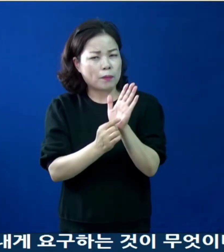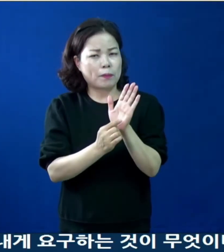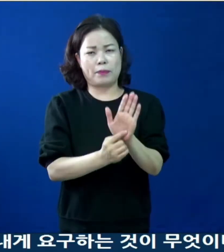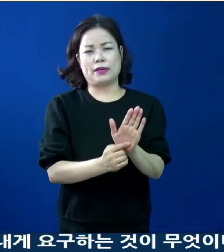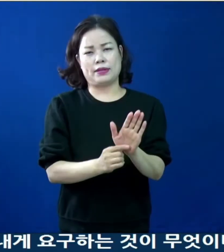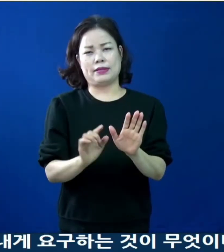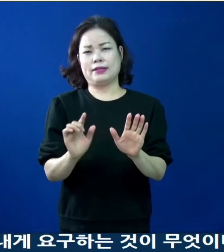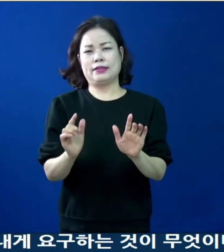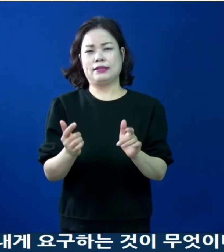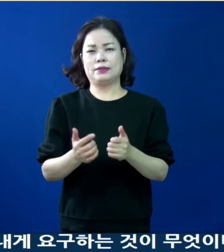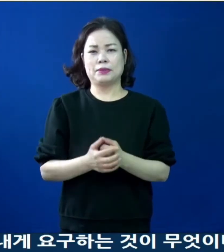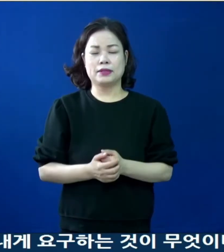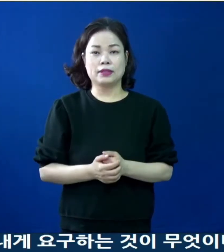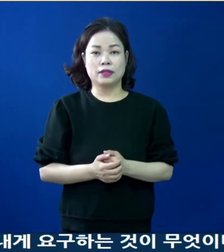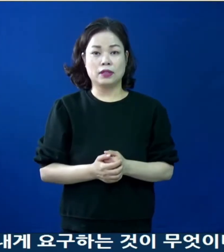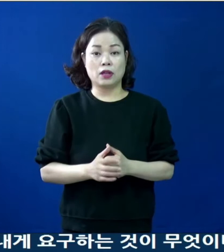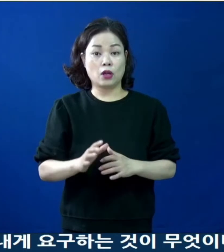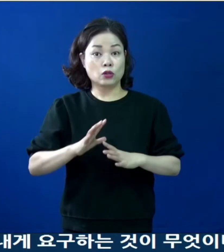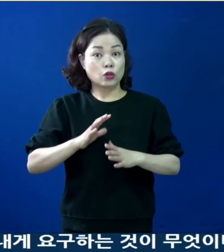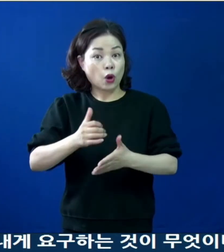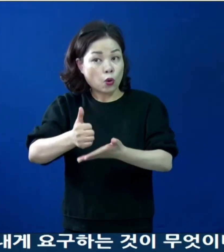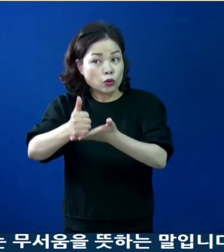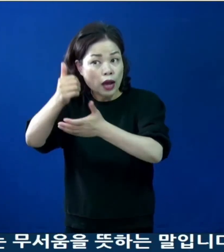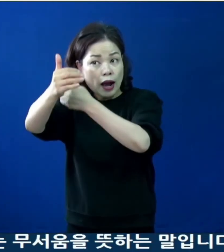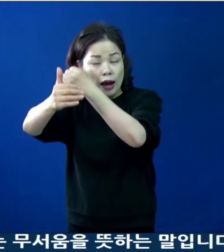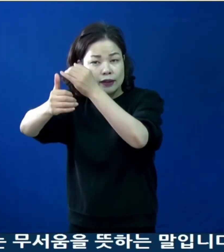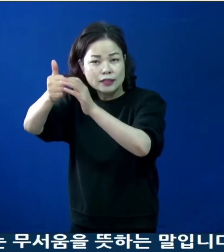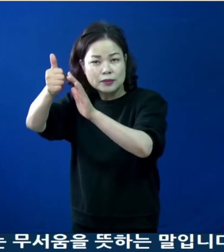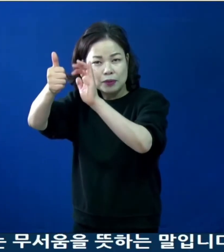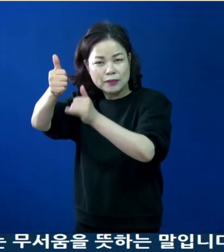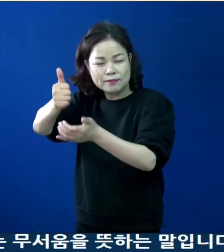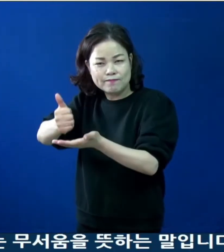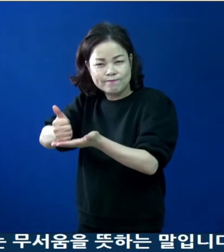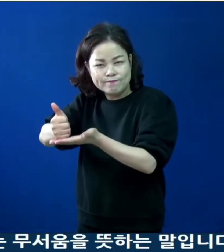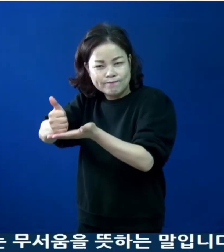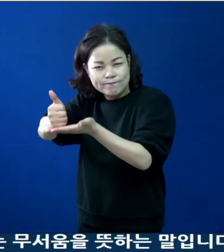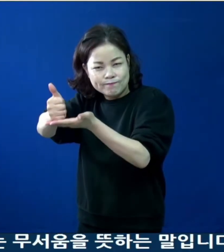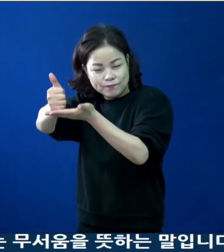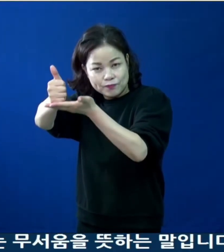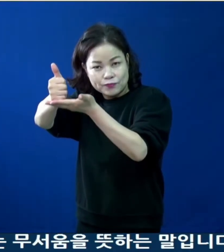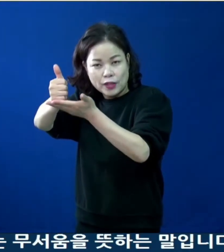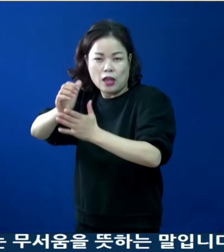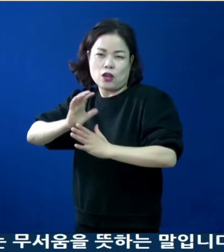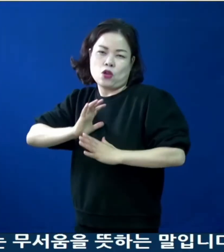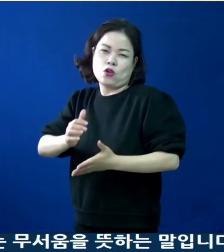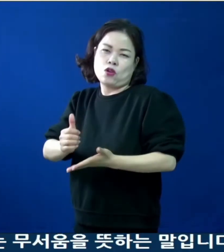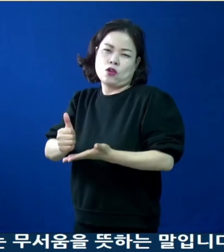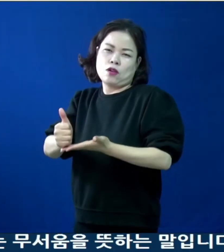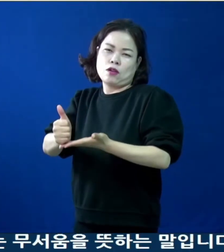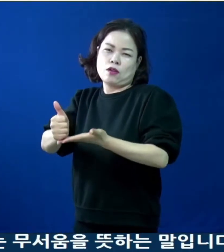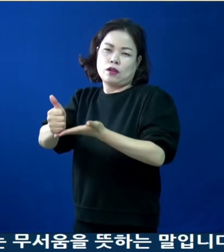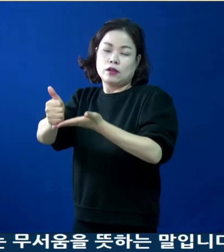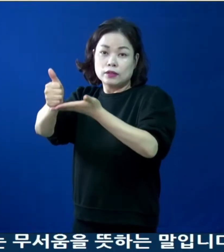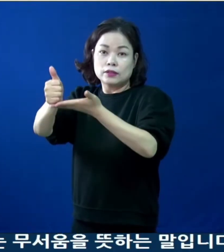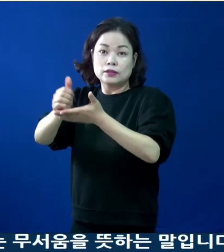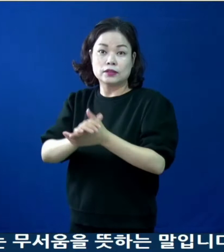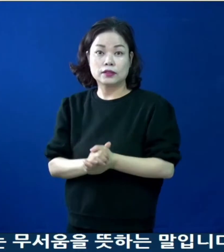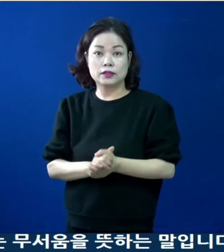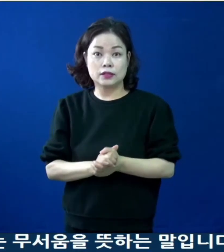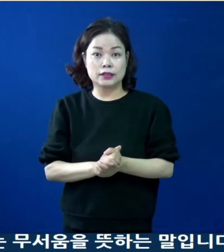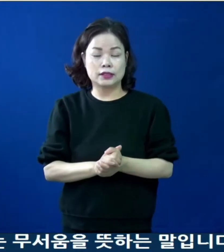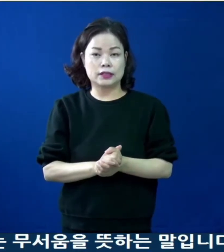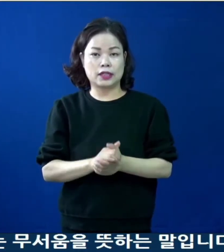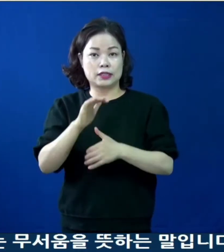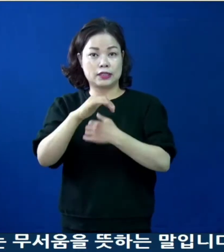없습니다. 경외라는 것은 하나님에 대한 존경과 경이로움을 표현하는 것이에요.